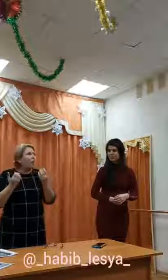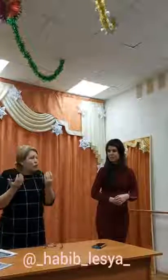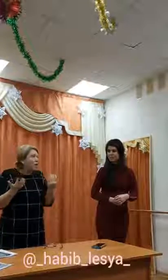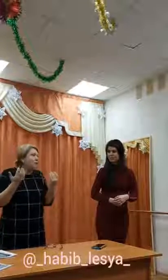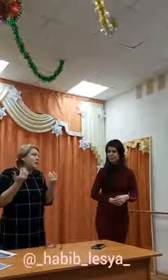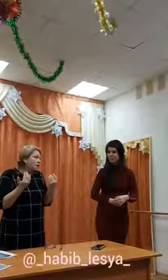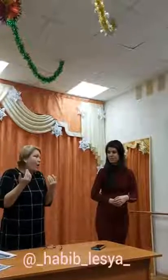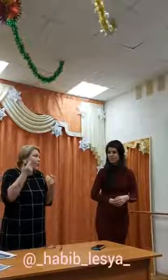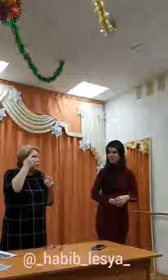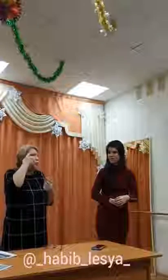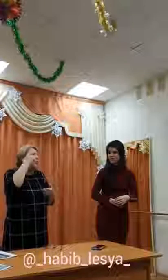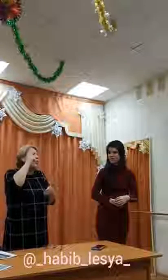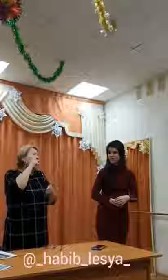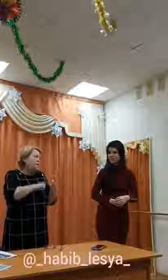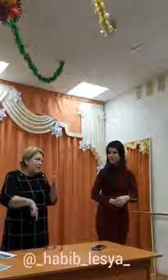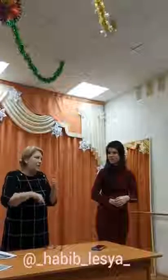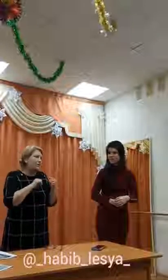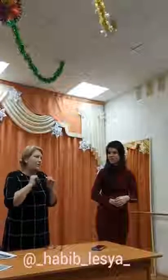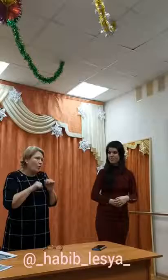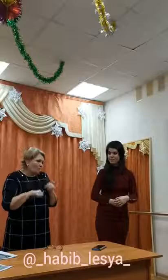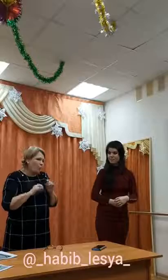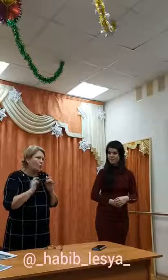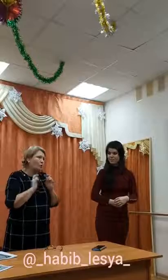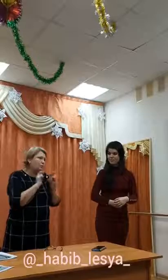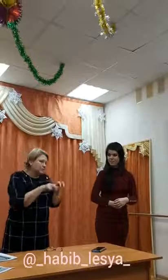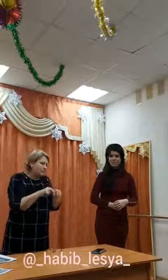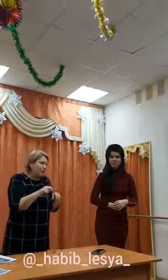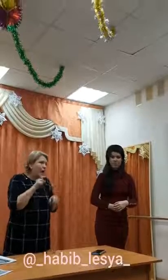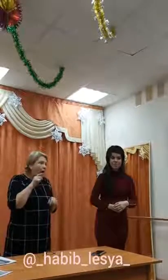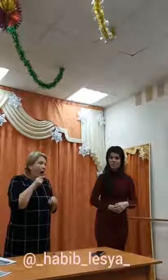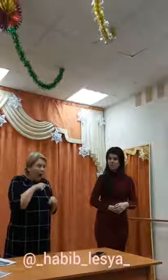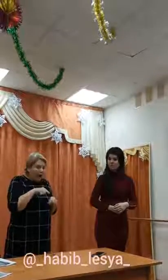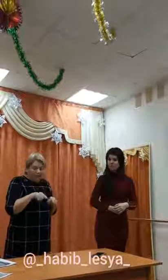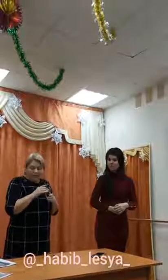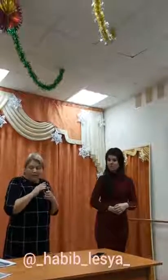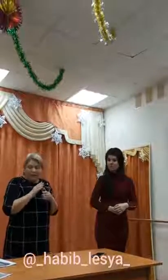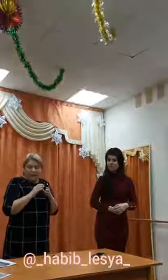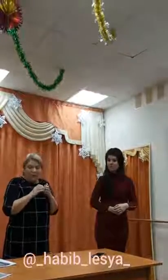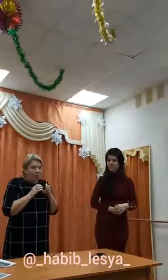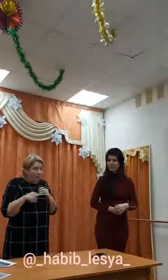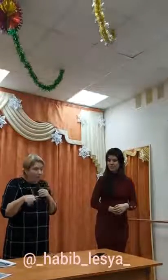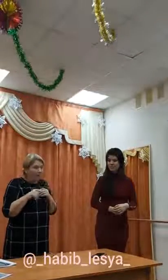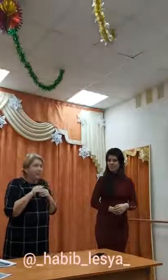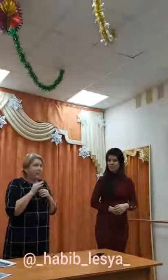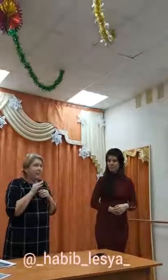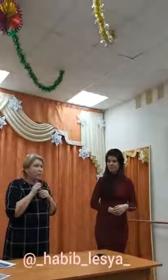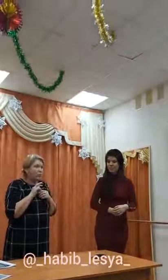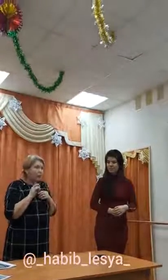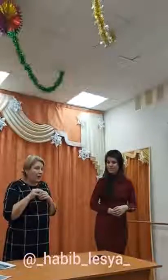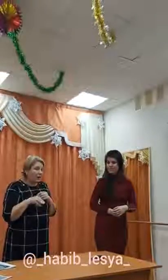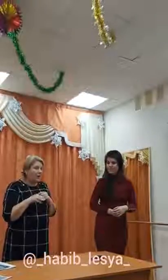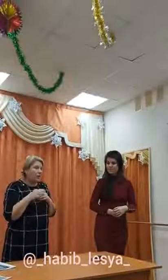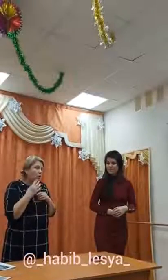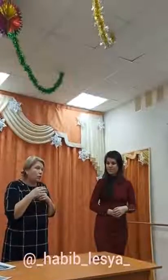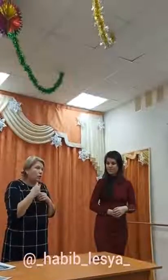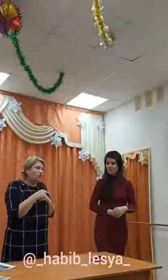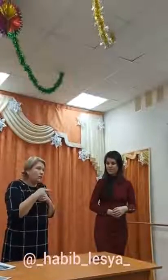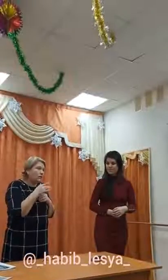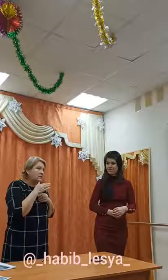Уже тогда уже уверенно можно. А эта компания Монолит уже 20